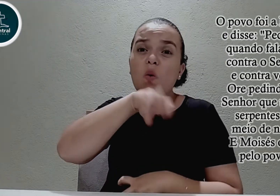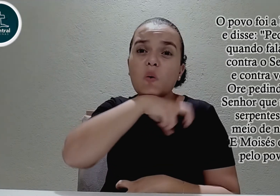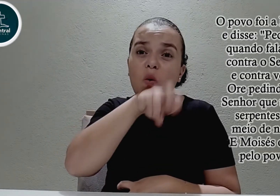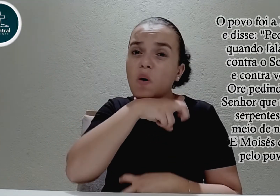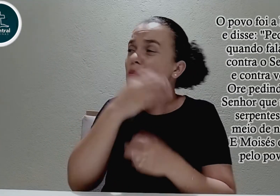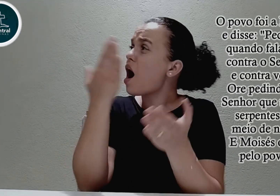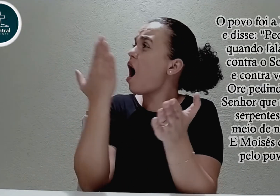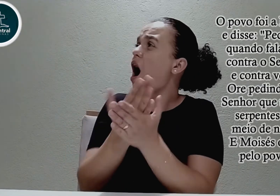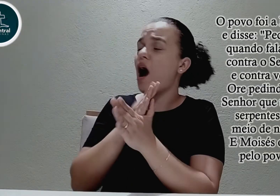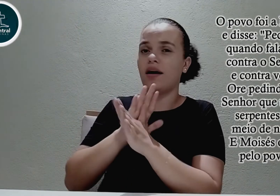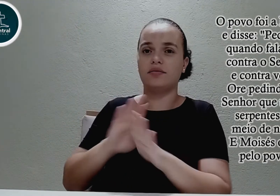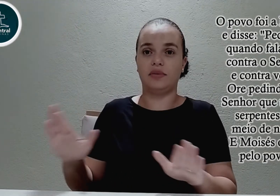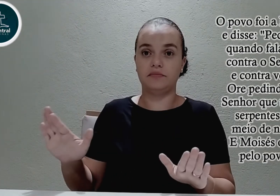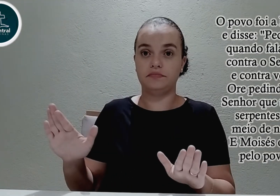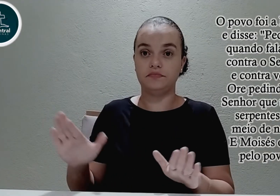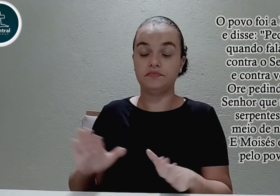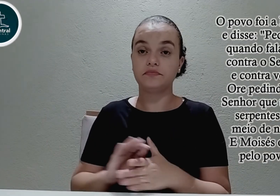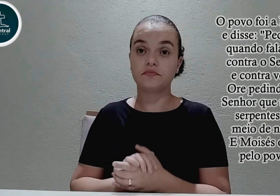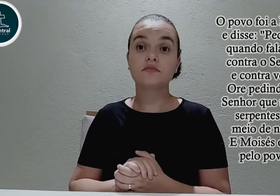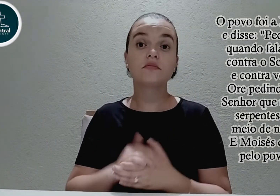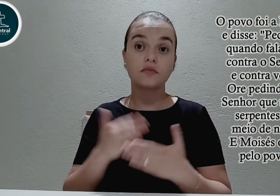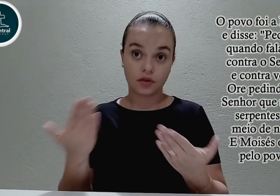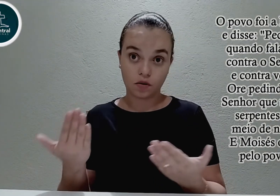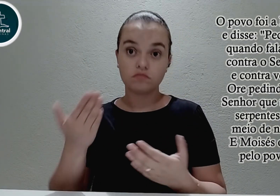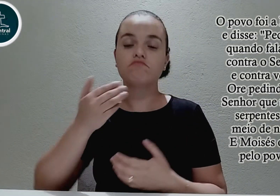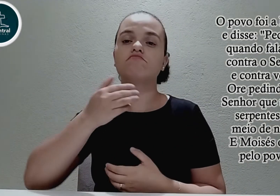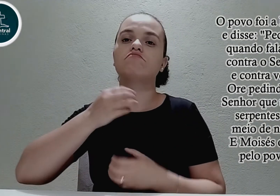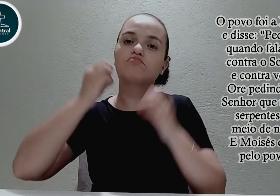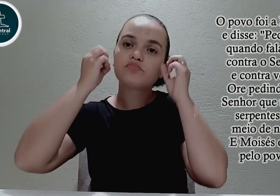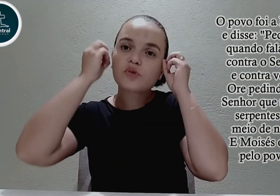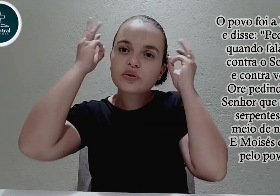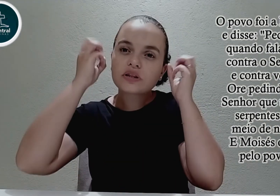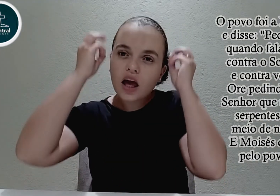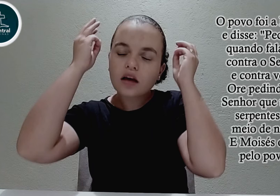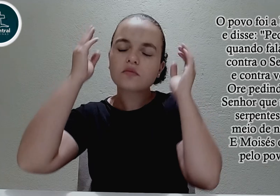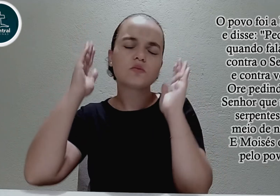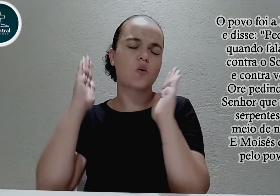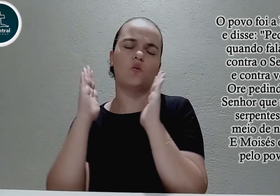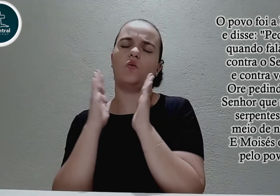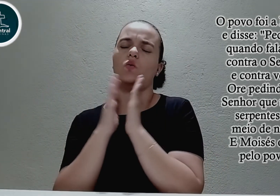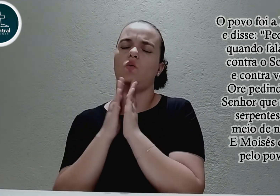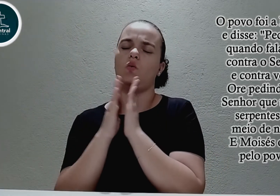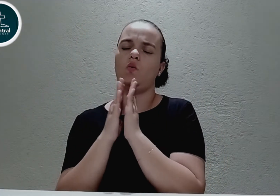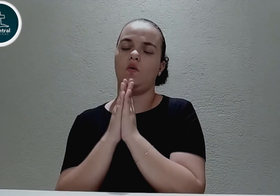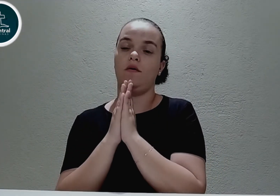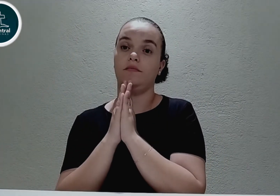Ore pedindo ao Senhor que tire as serpentes do meio de nós.